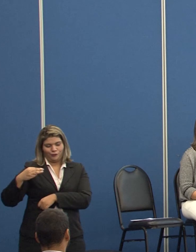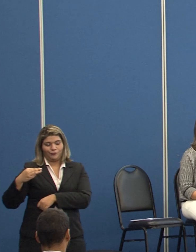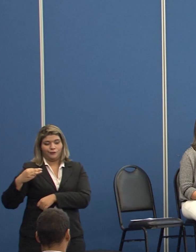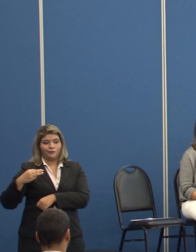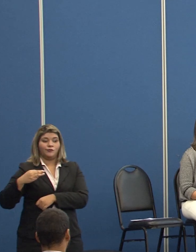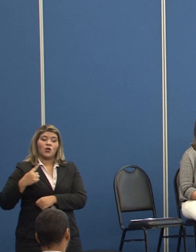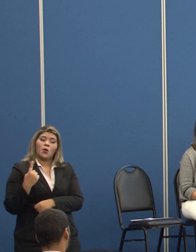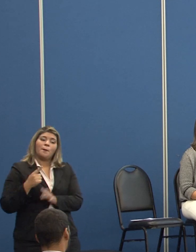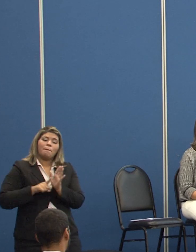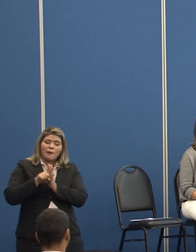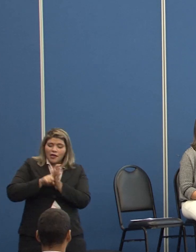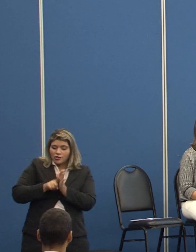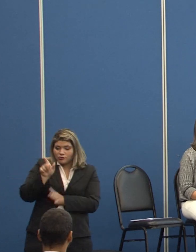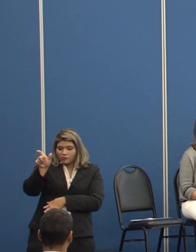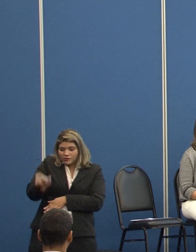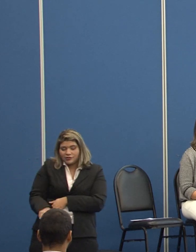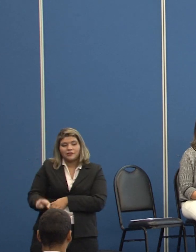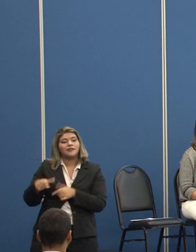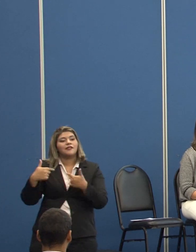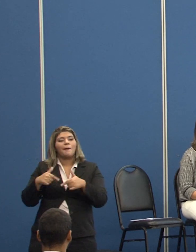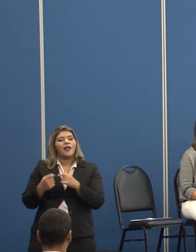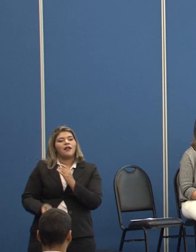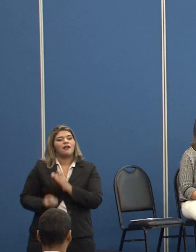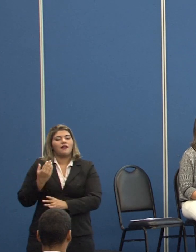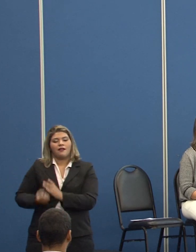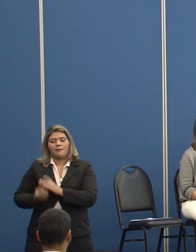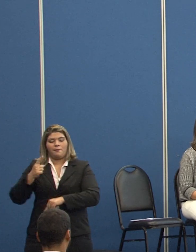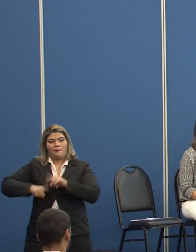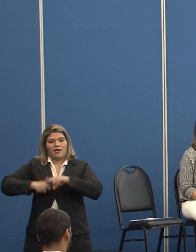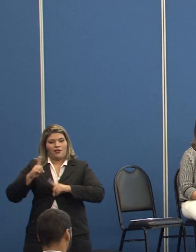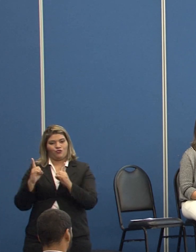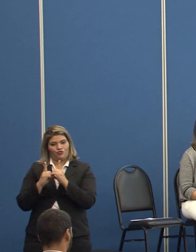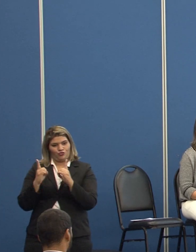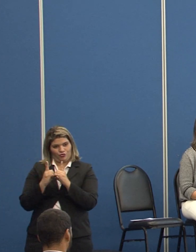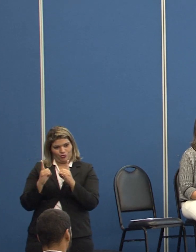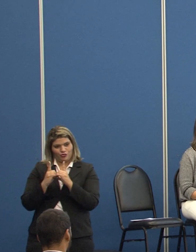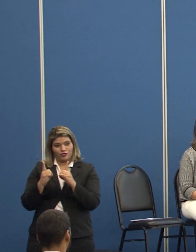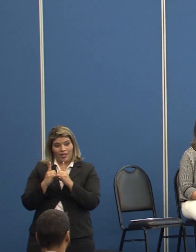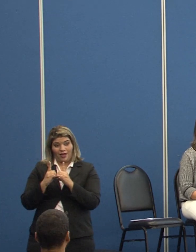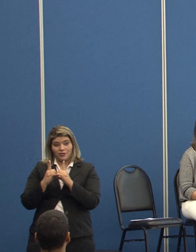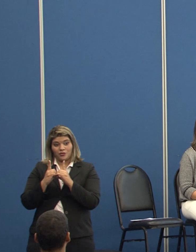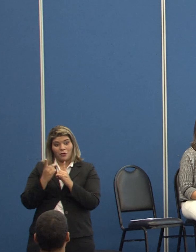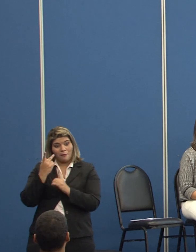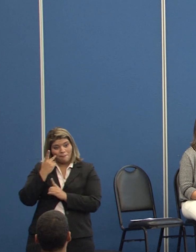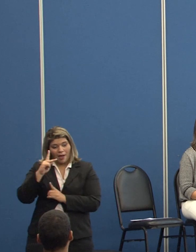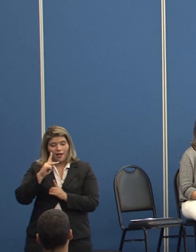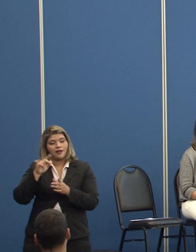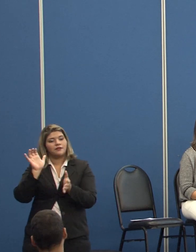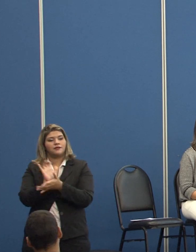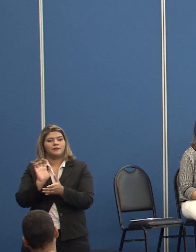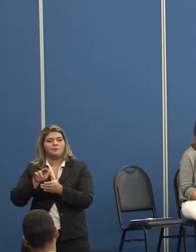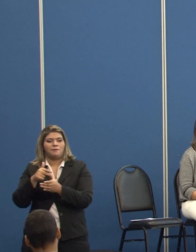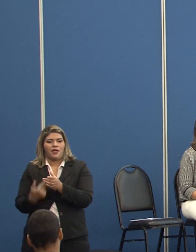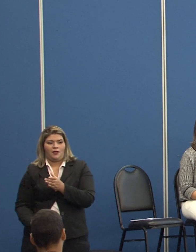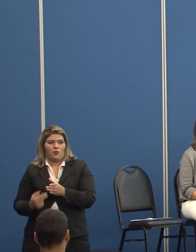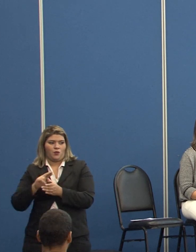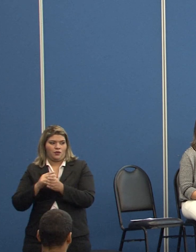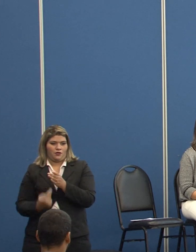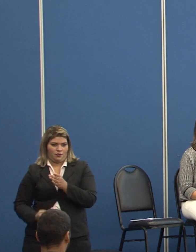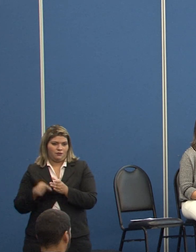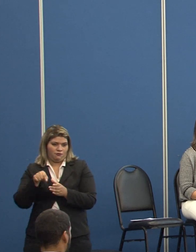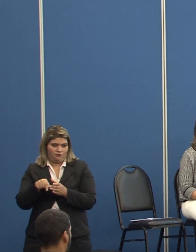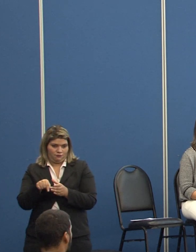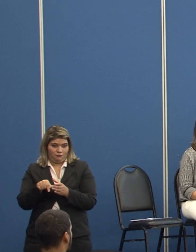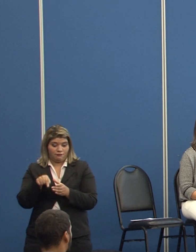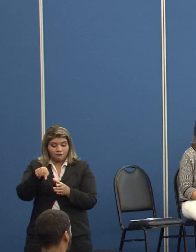pesquisadora trabalhando com produção de materiais didáticos para a implementação de uma classe bilíngue, em que essa